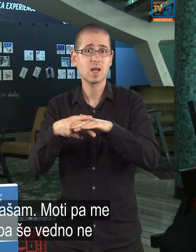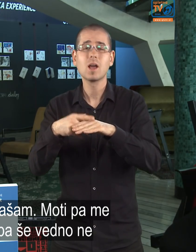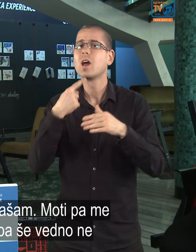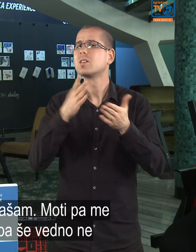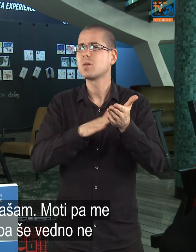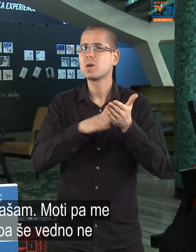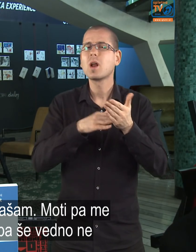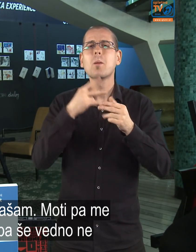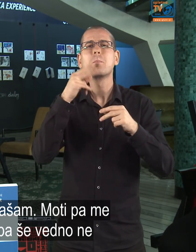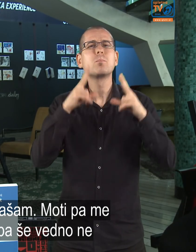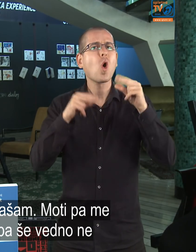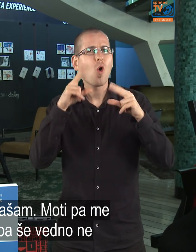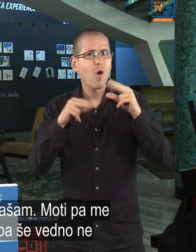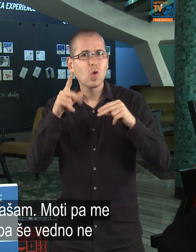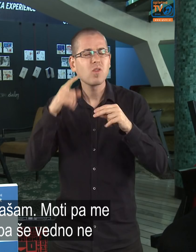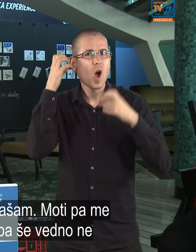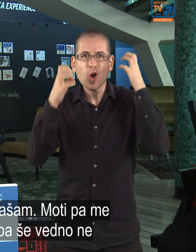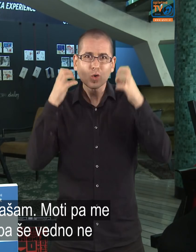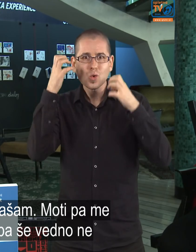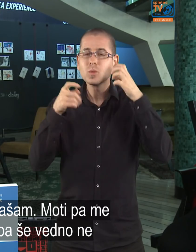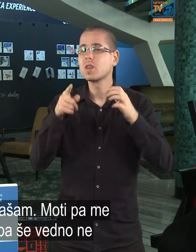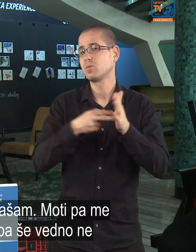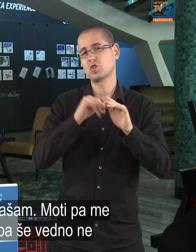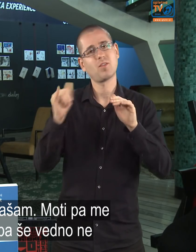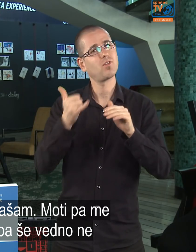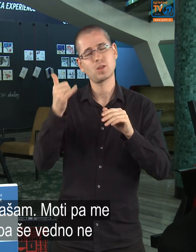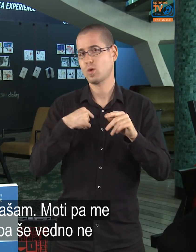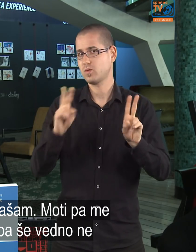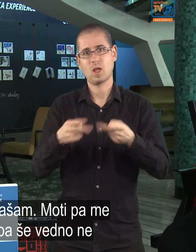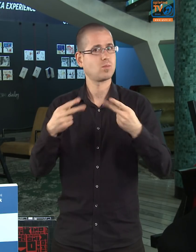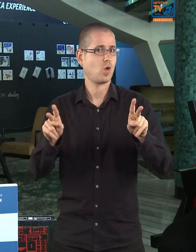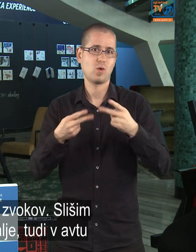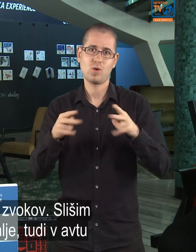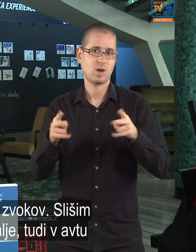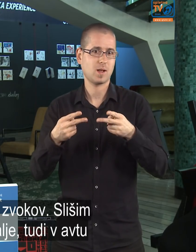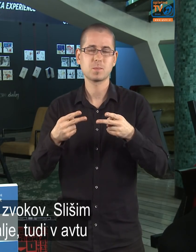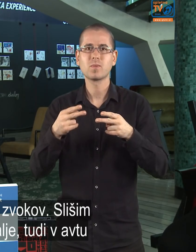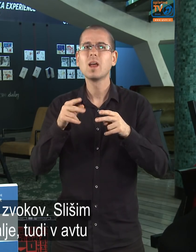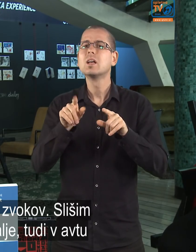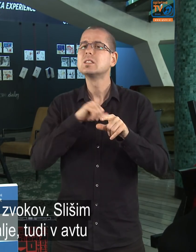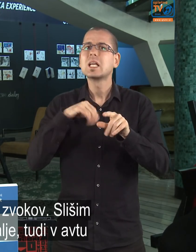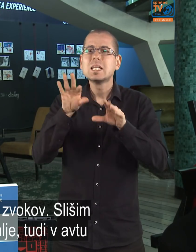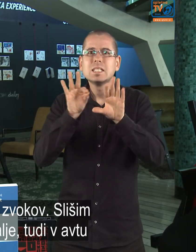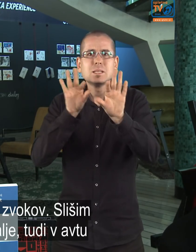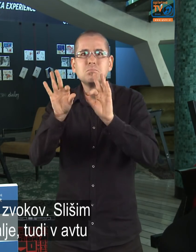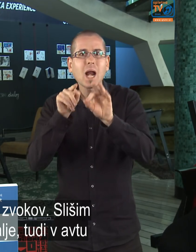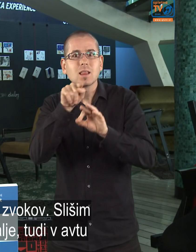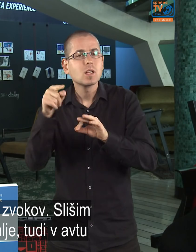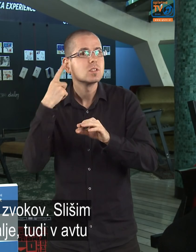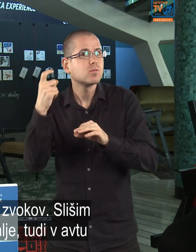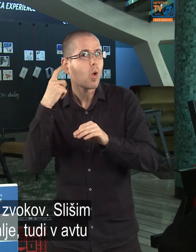moti me pa, rečemo, pogovor v hrupu, tam pa še vedno ne zmorem, rekla,